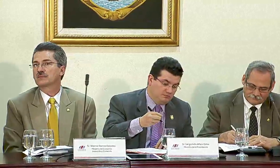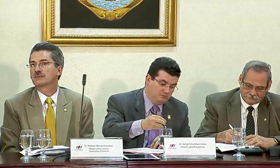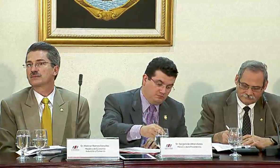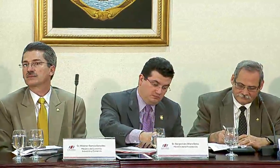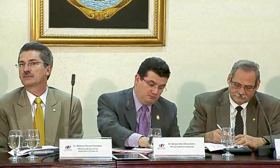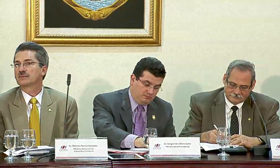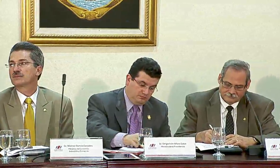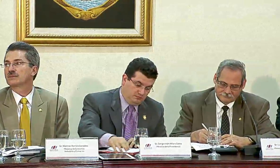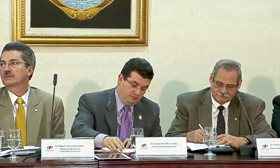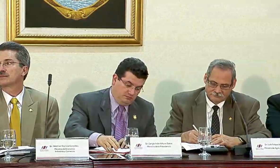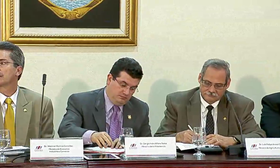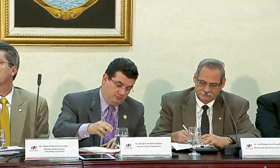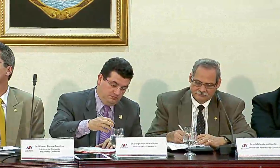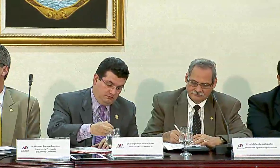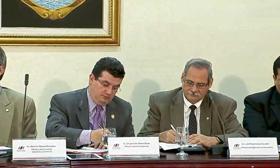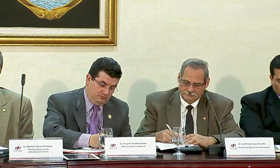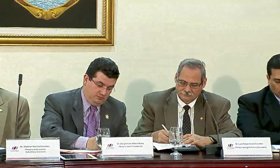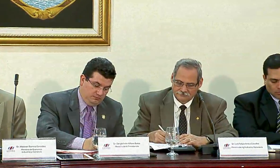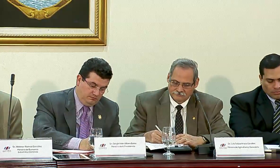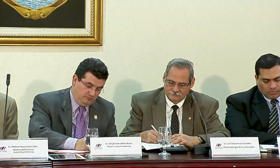Cerro hoy, por favor.